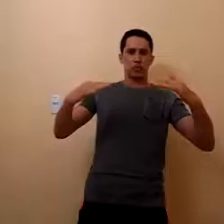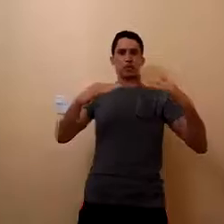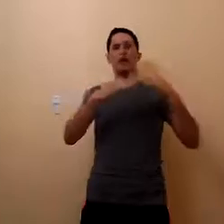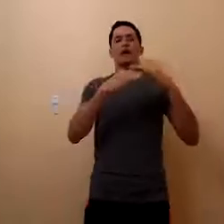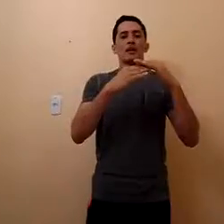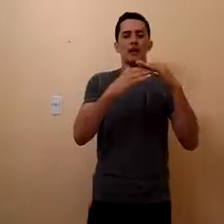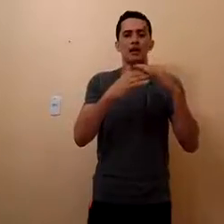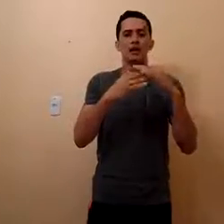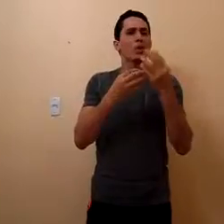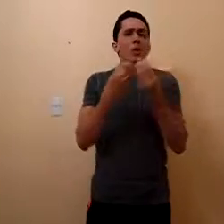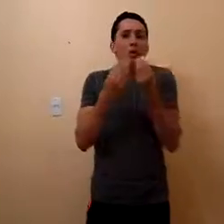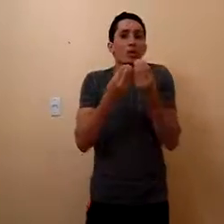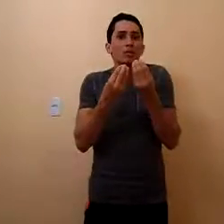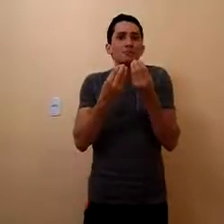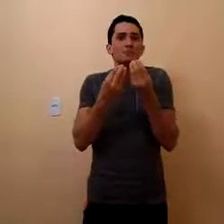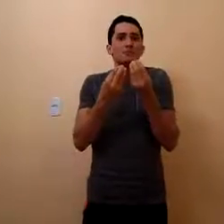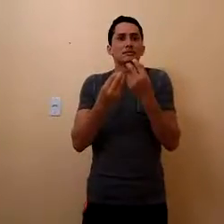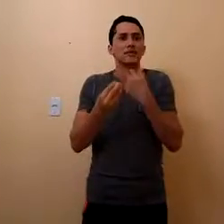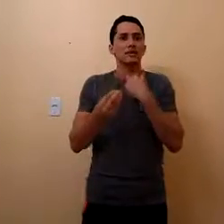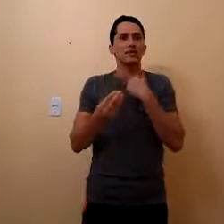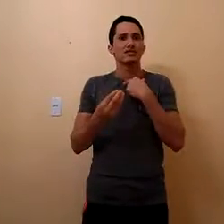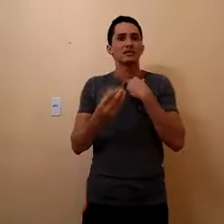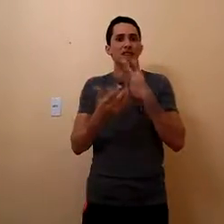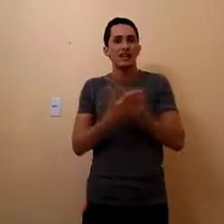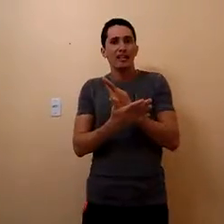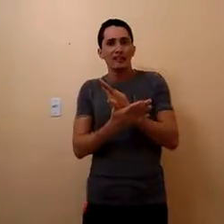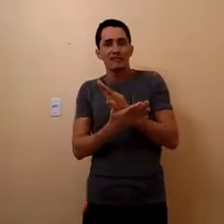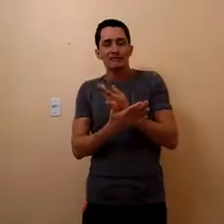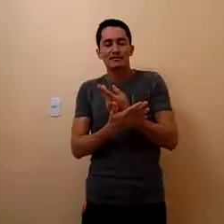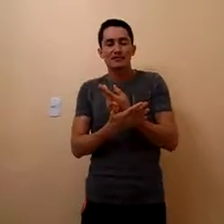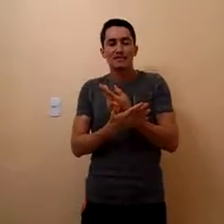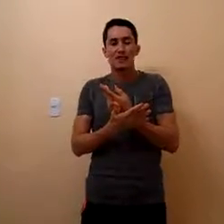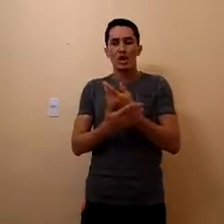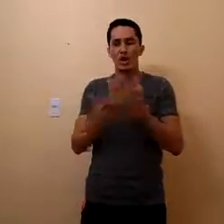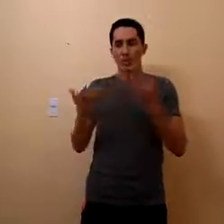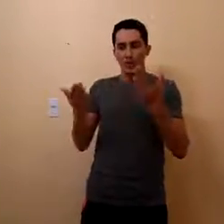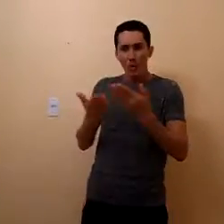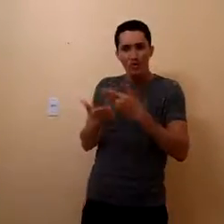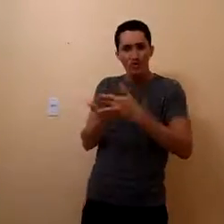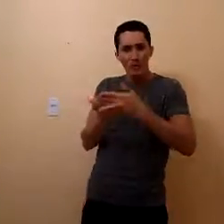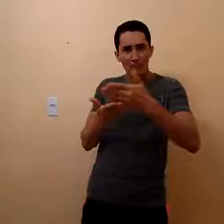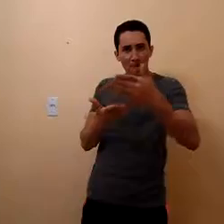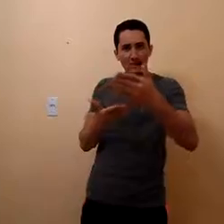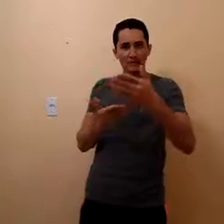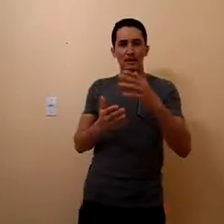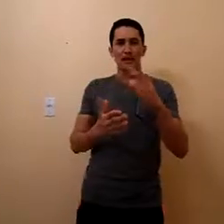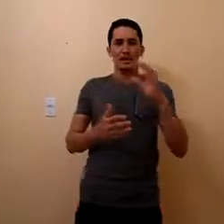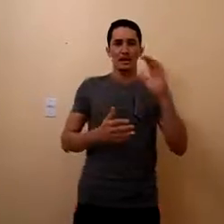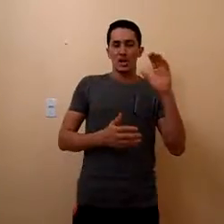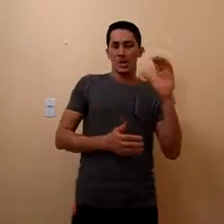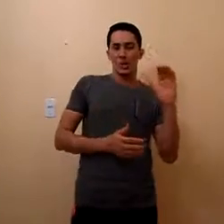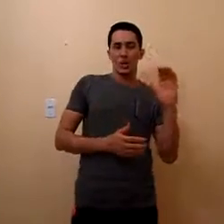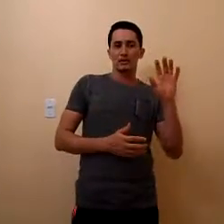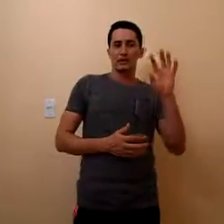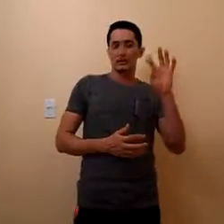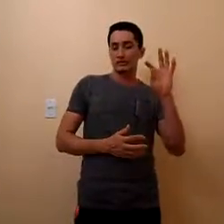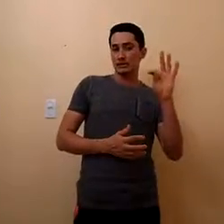Moço, como que você dirige assim, desse jeito? A partir de hoje, o Código de Trânsito prevê uma punição maior